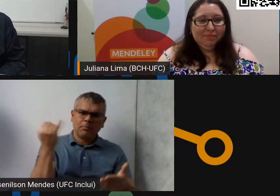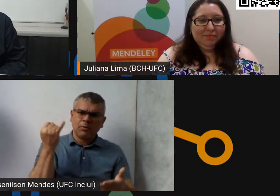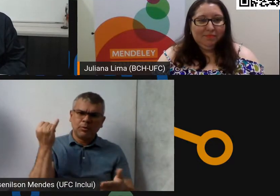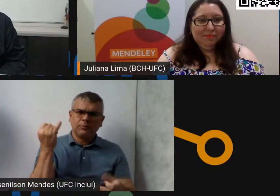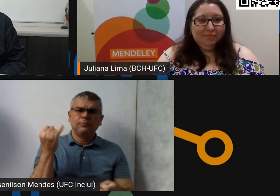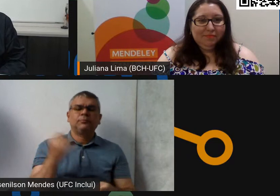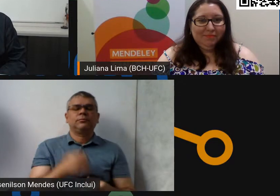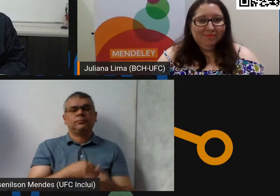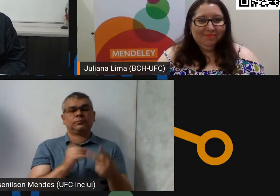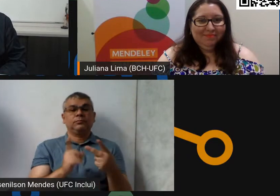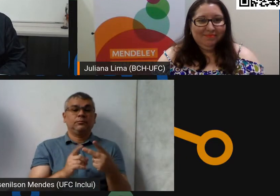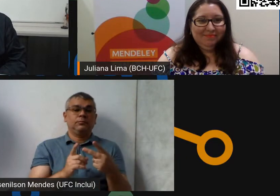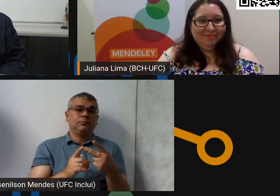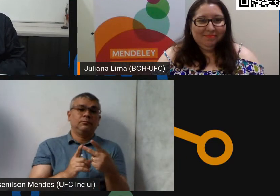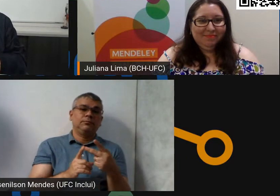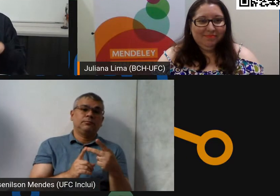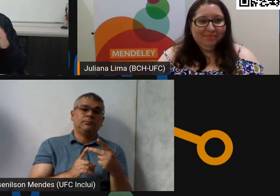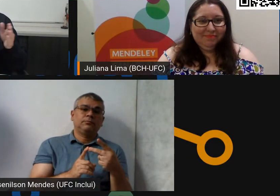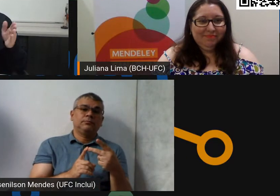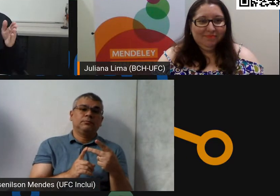ponto.